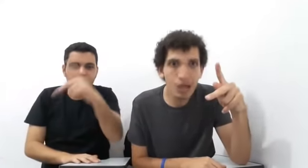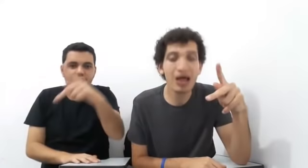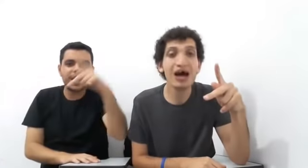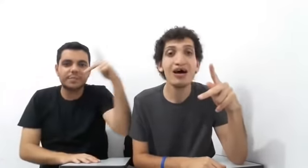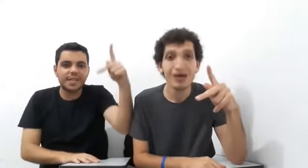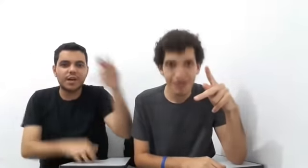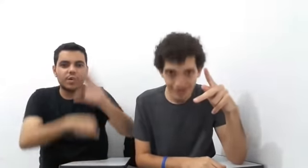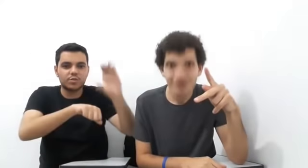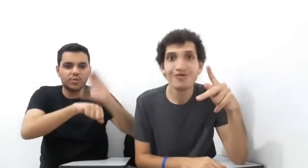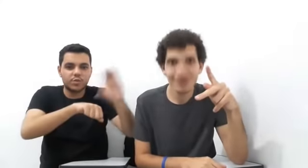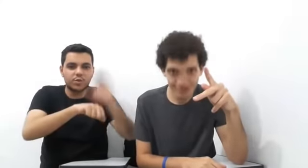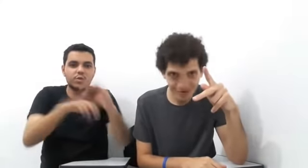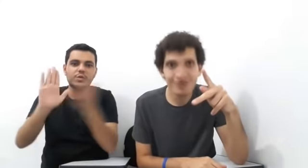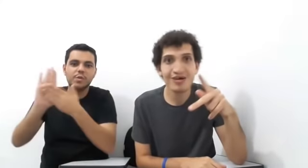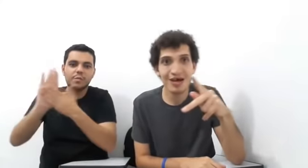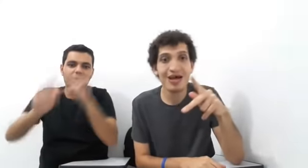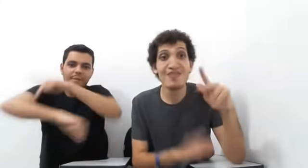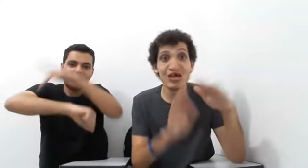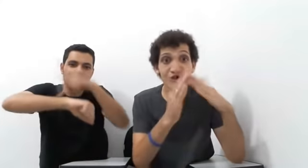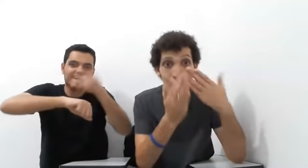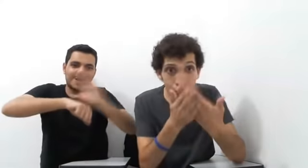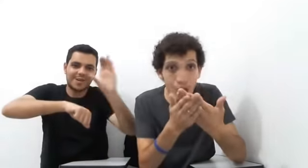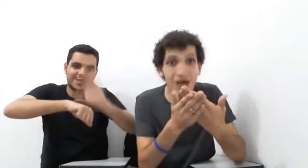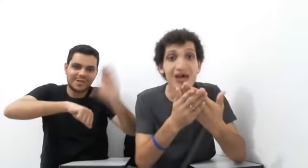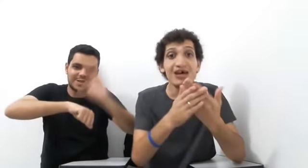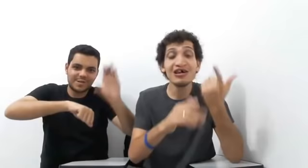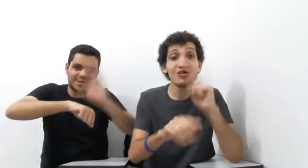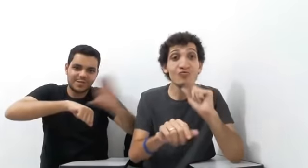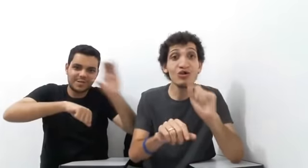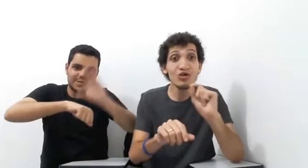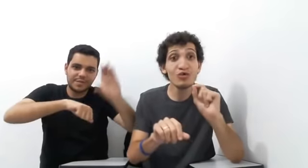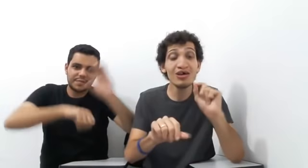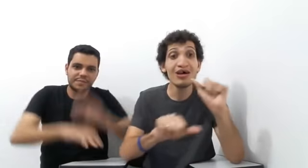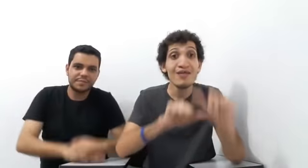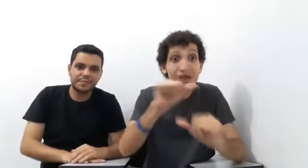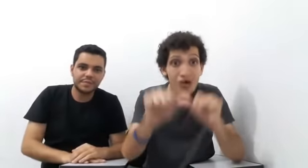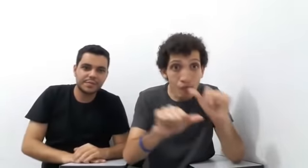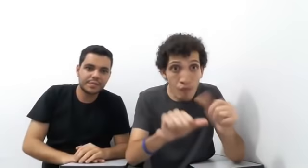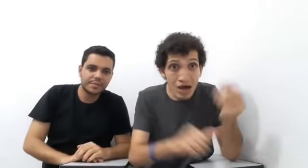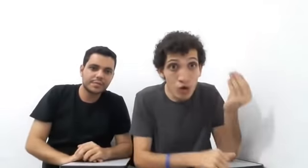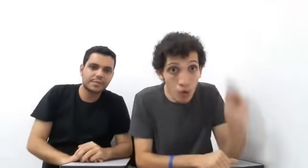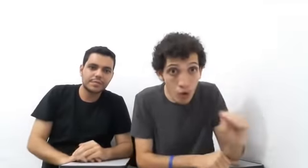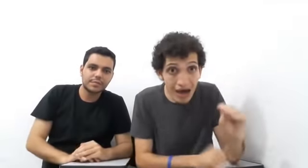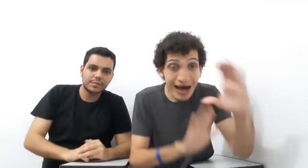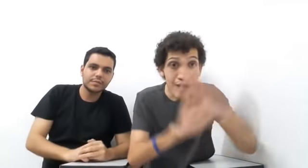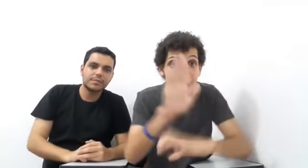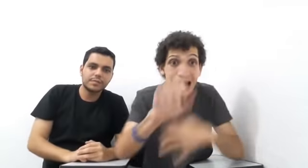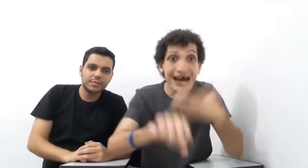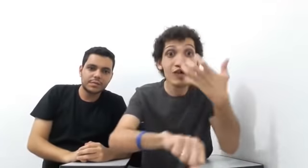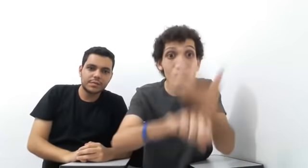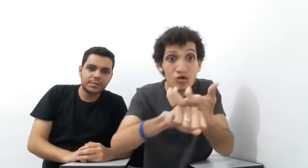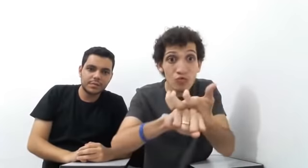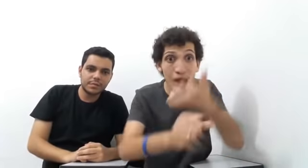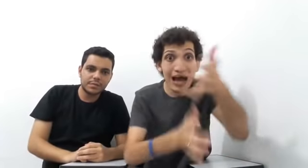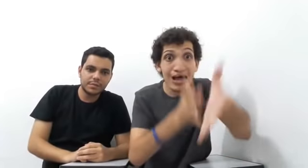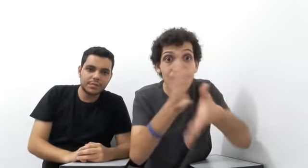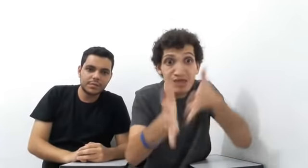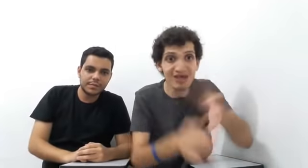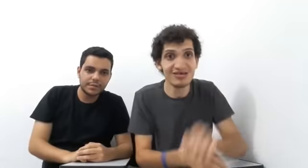lá pedagógico do curso da escola, e a gente conseguiu o quê? Transformar e colocar na grade curricular Libras.